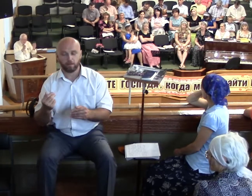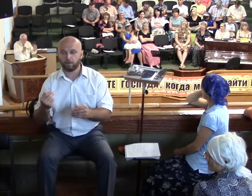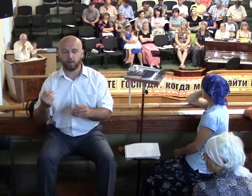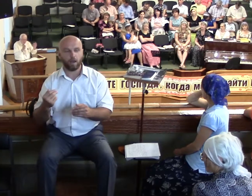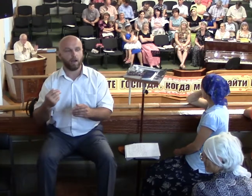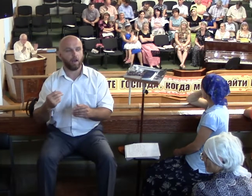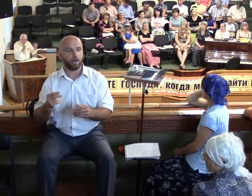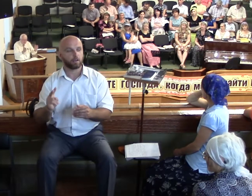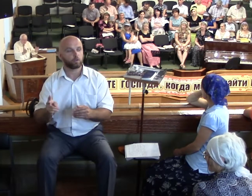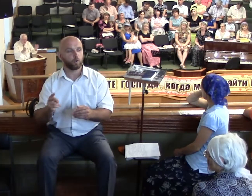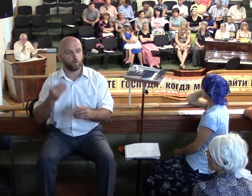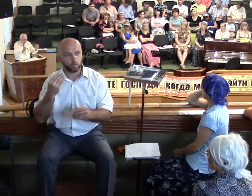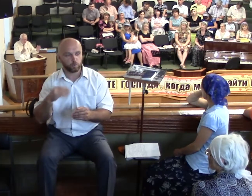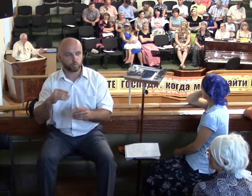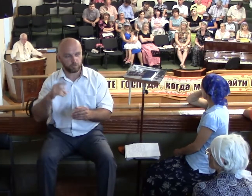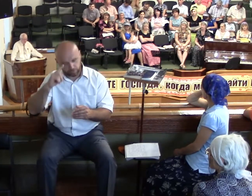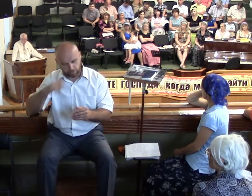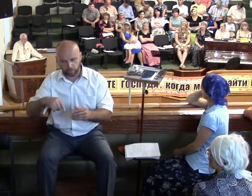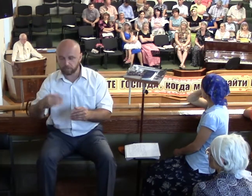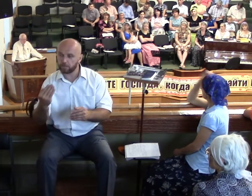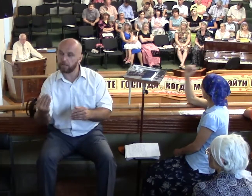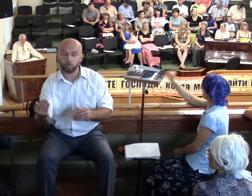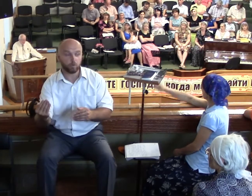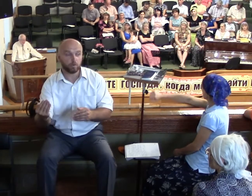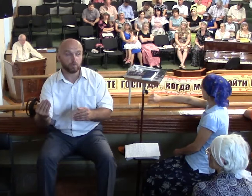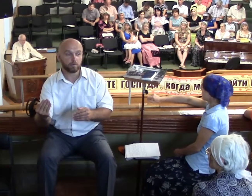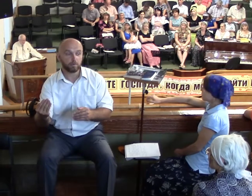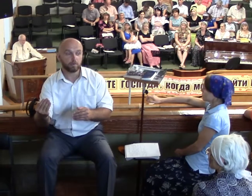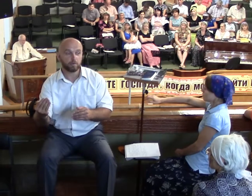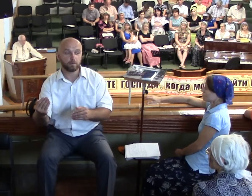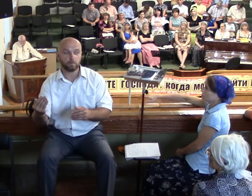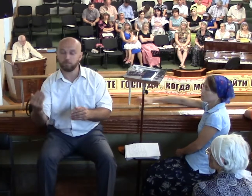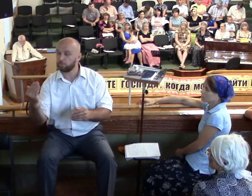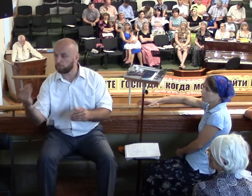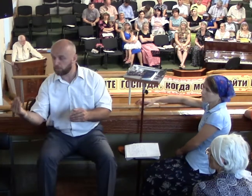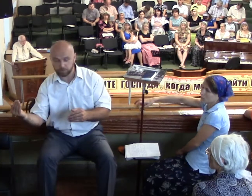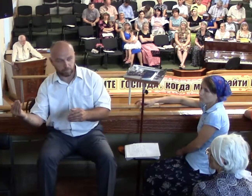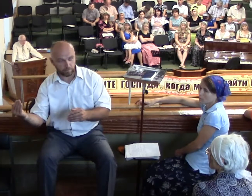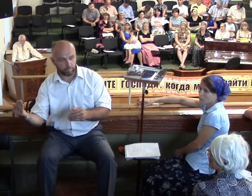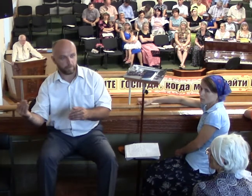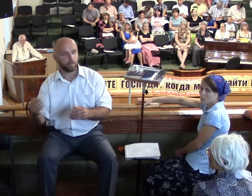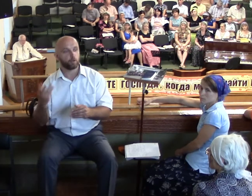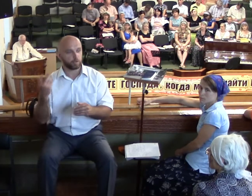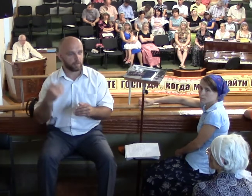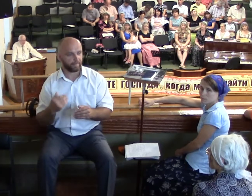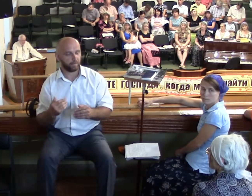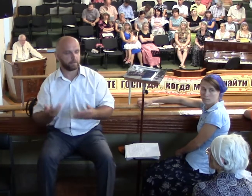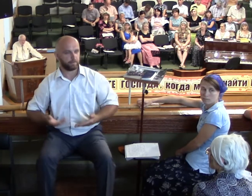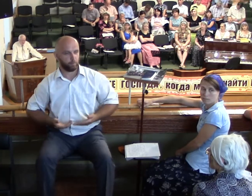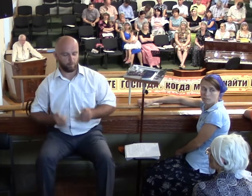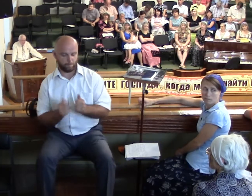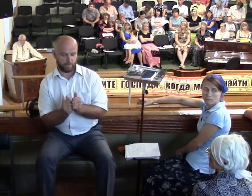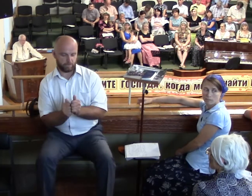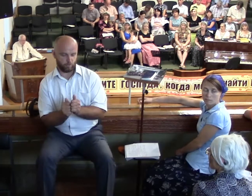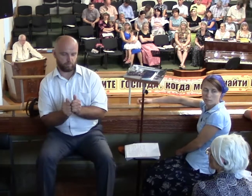человек, который проходит мимо нас постоянно, святой. Эта женщина наблюдала постоянно,